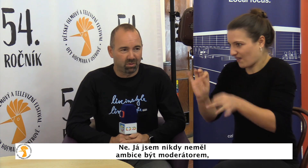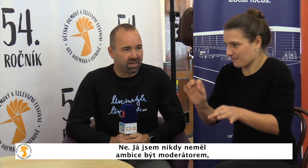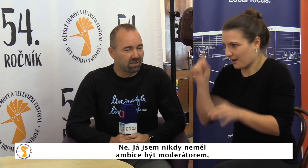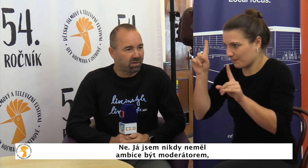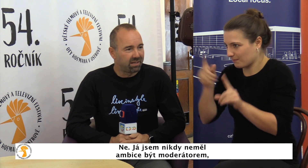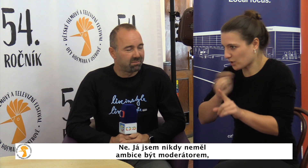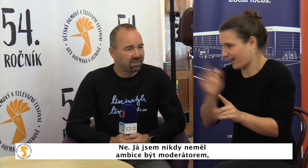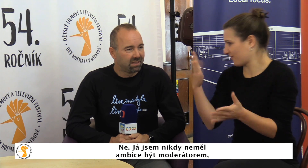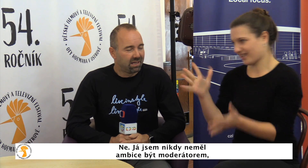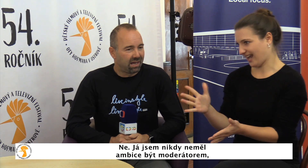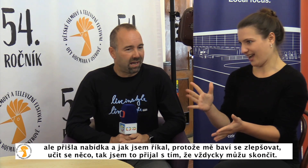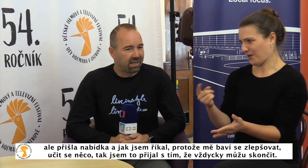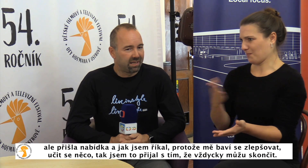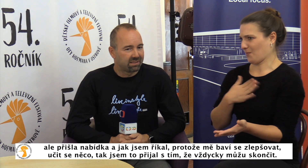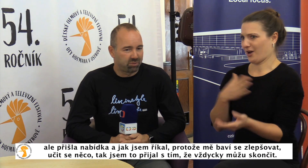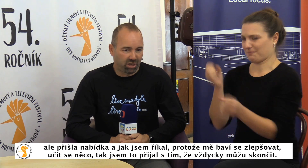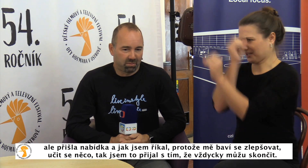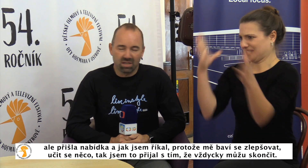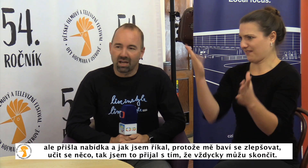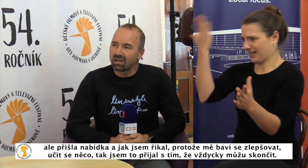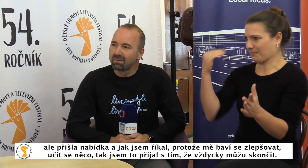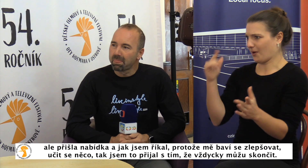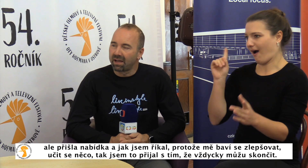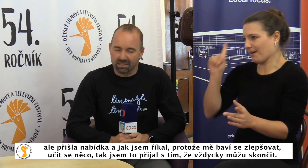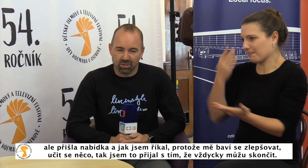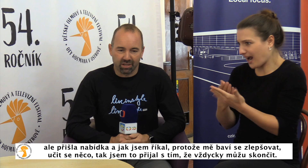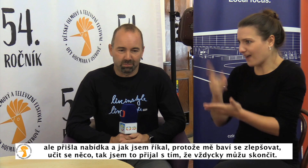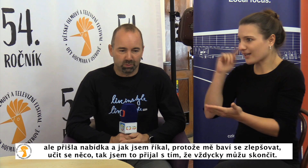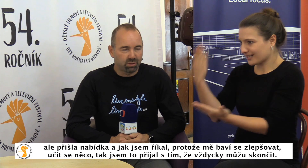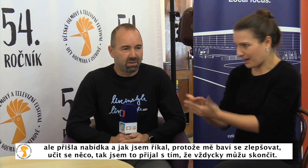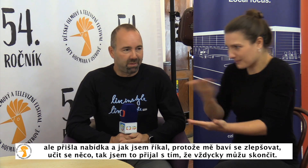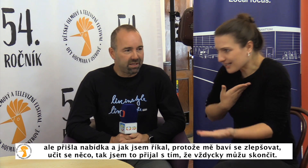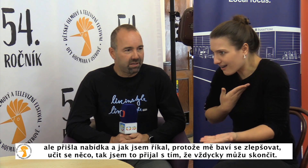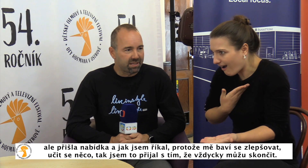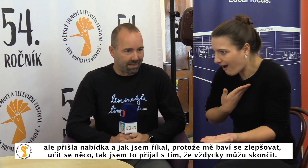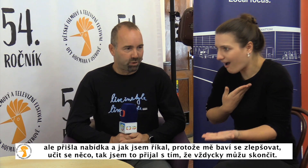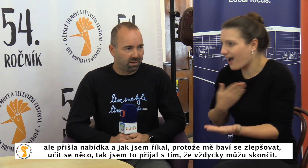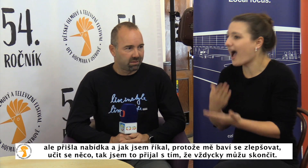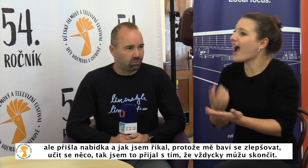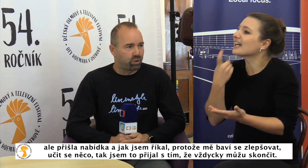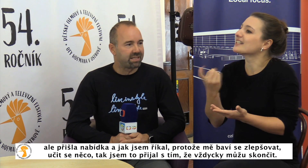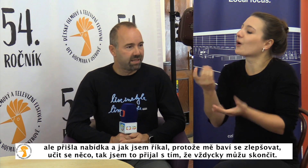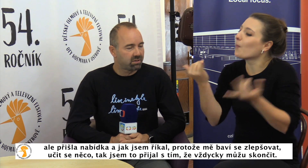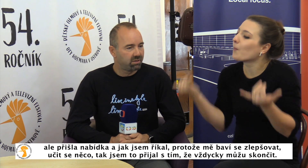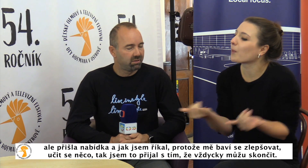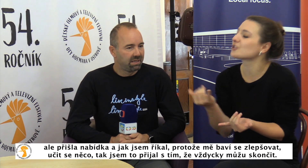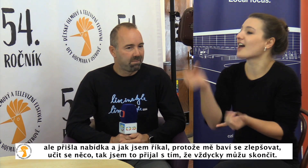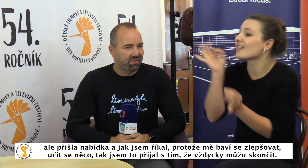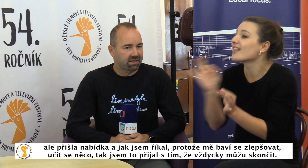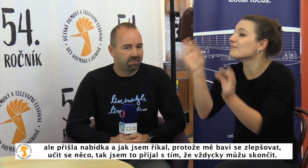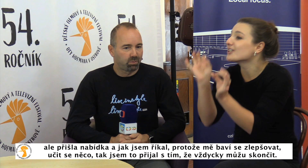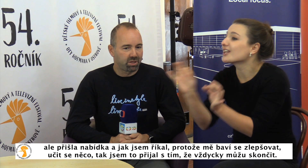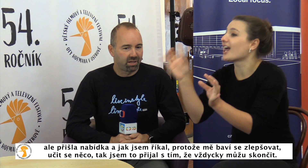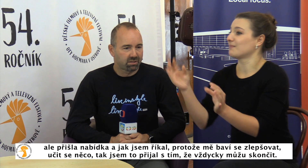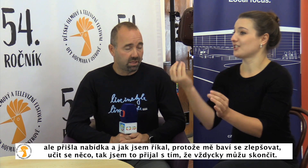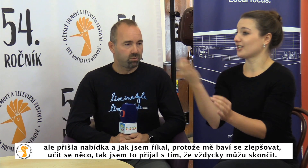ambice být moderátorem, ale přišla nabídka a jak jsem říkal, protože mě baví se zlepšovat, učit se něco,